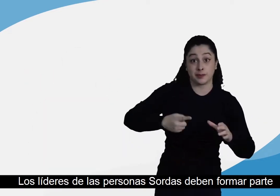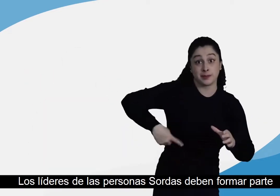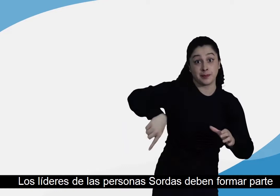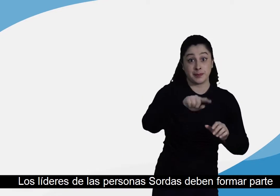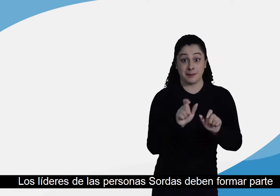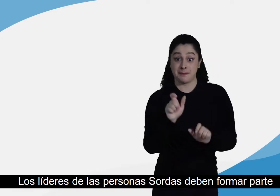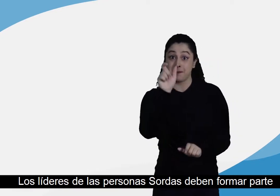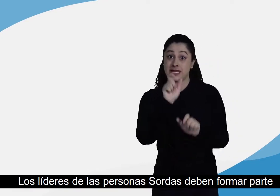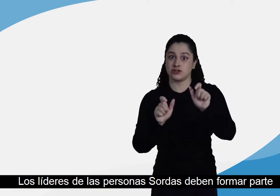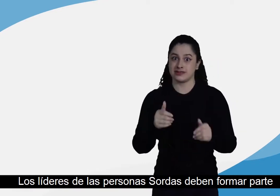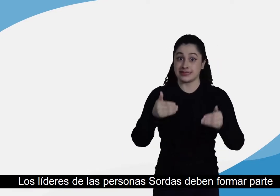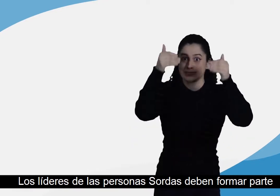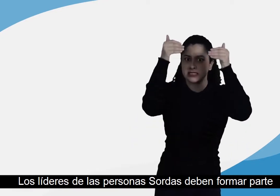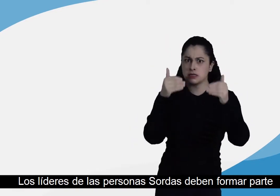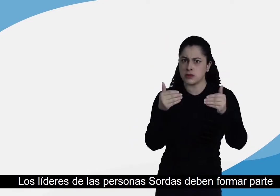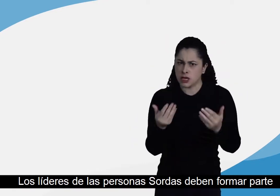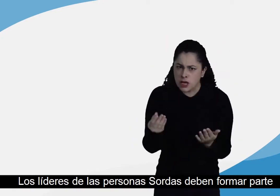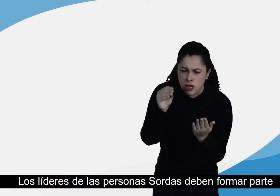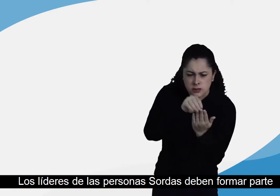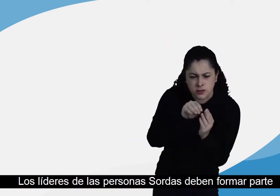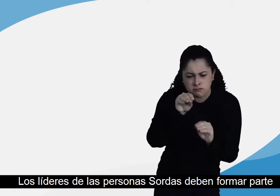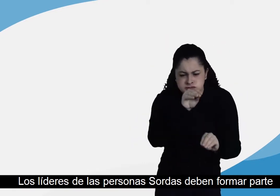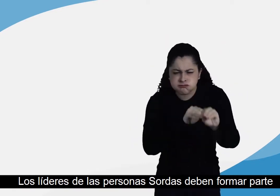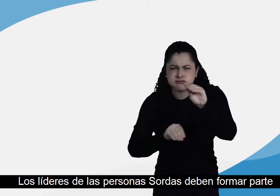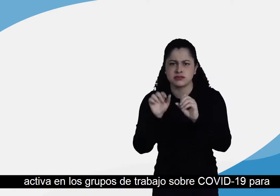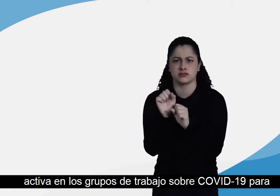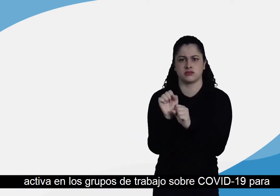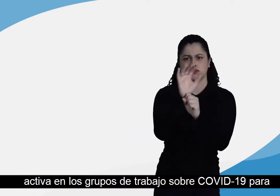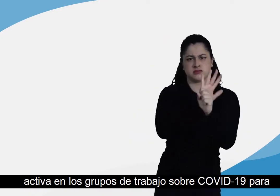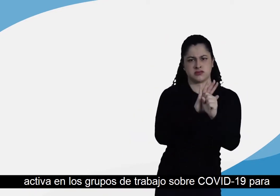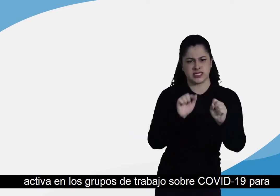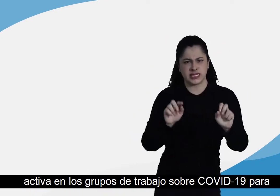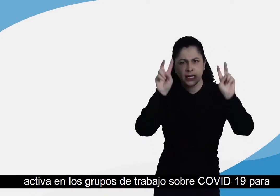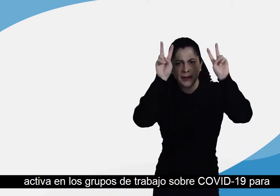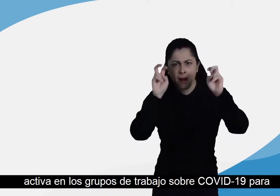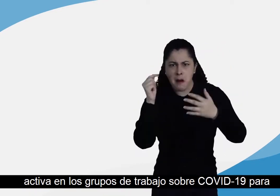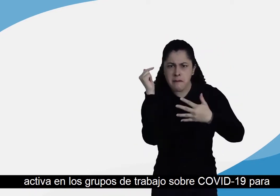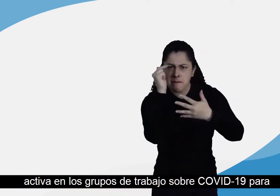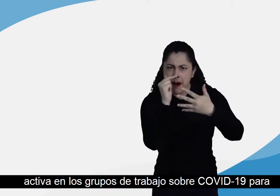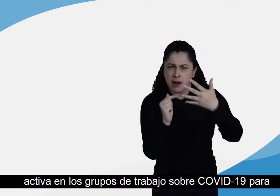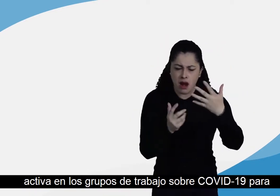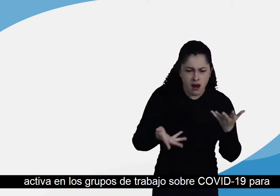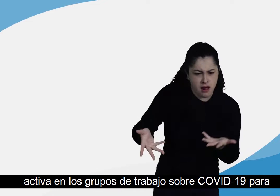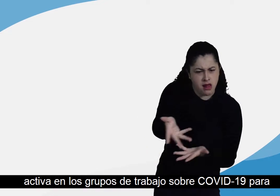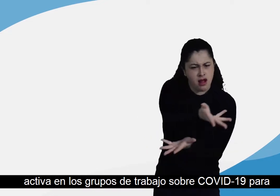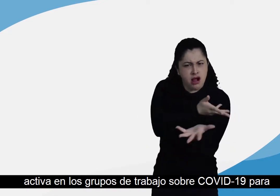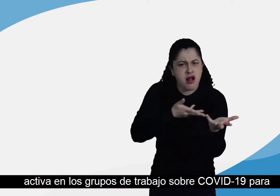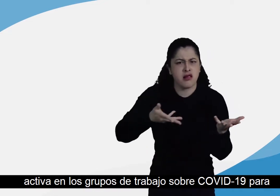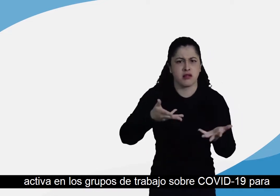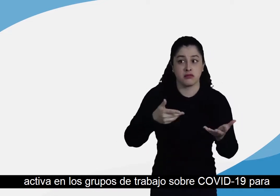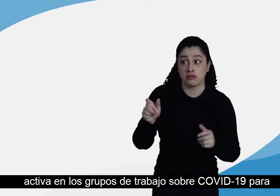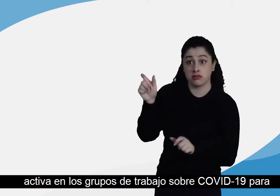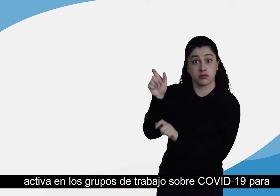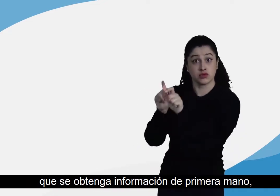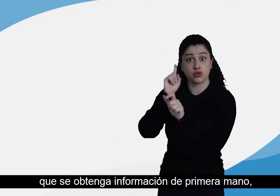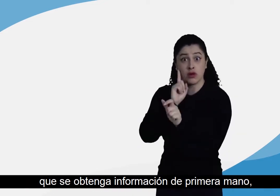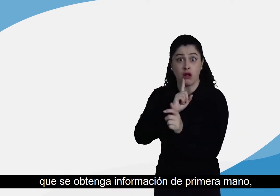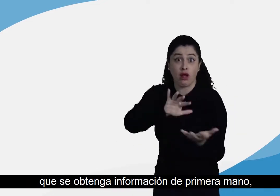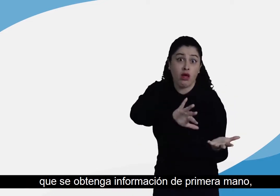Los líderes de las personas sordas deben formar parte activa en los grupos de trabajo sobre COVID-19 para